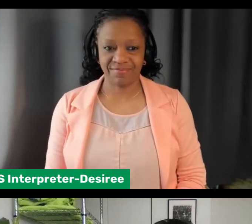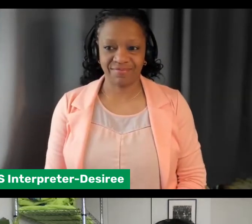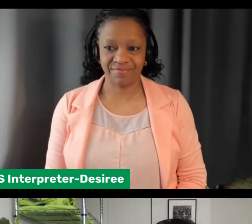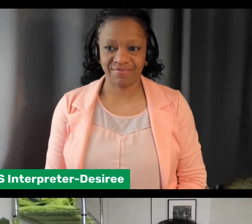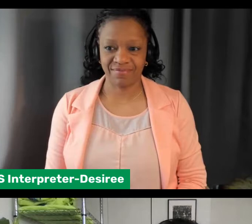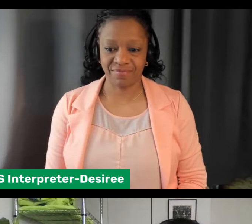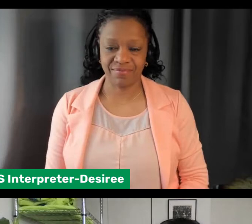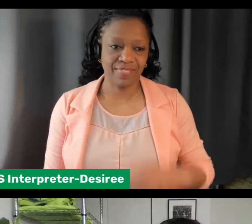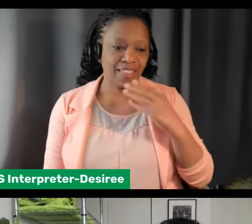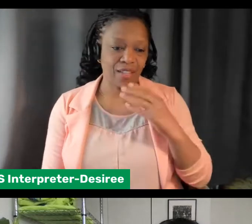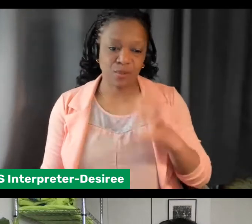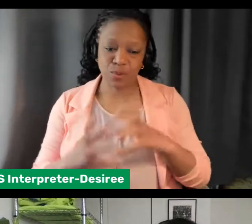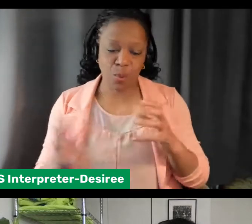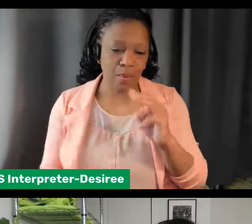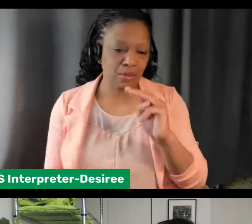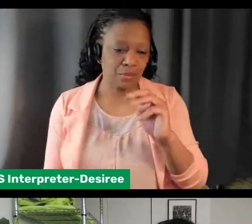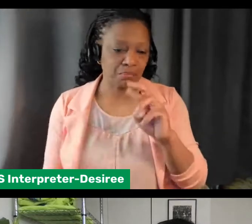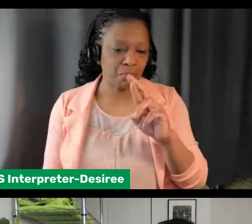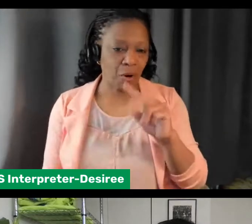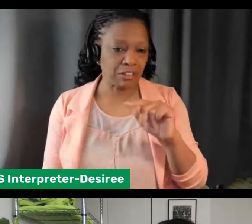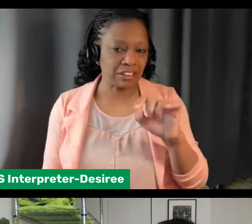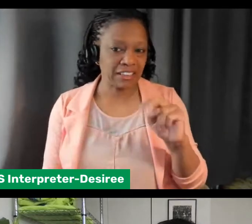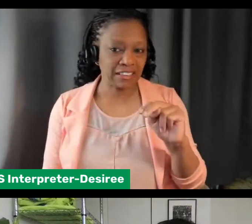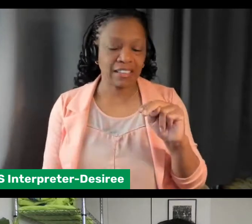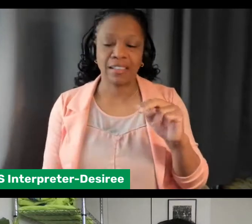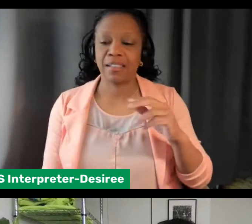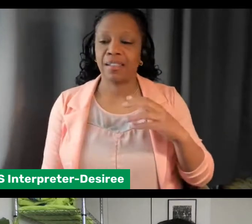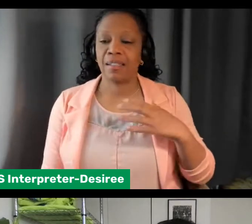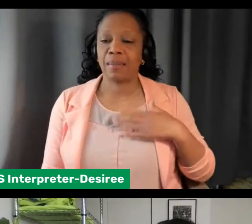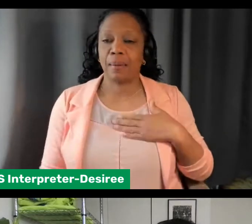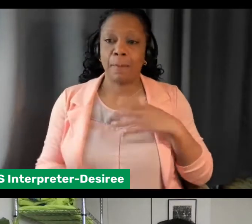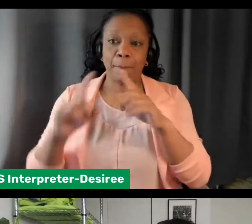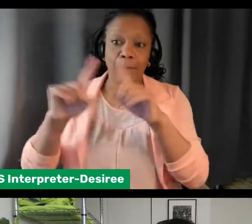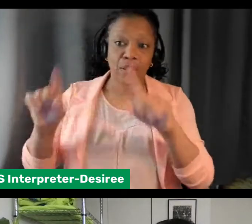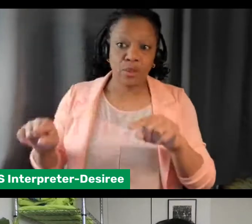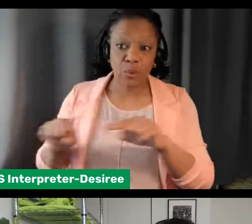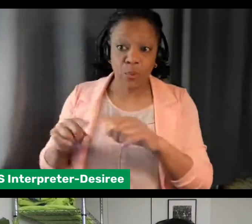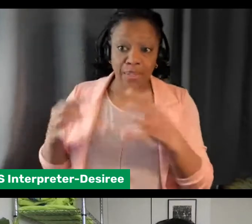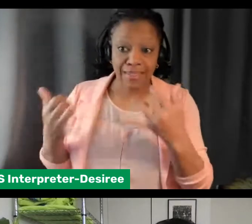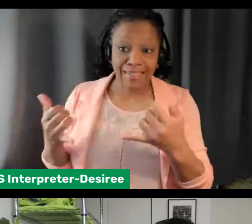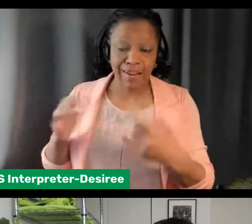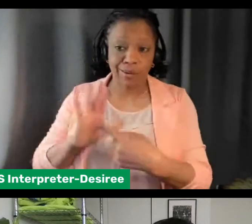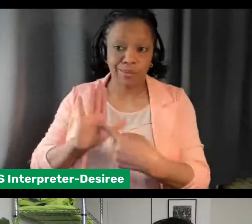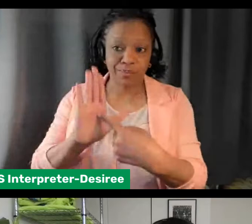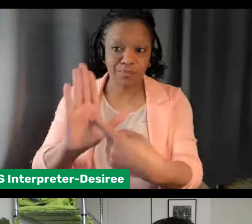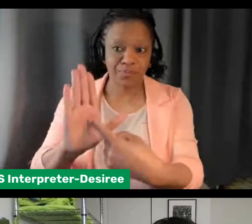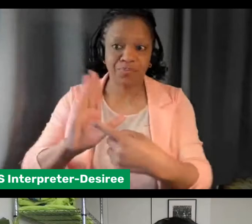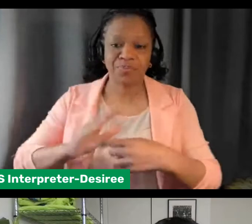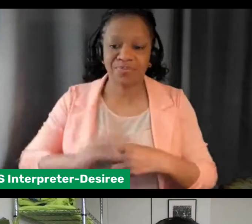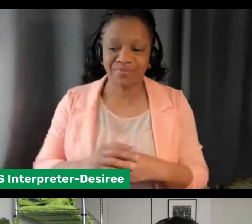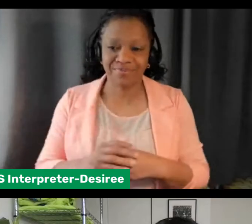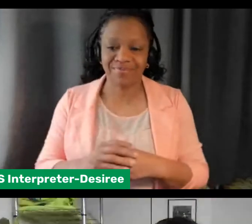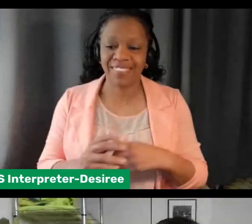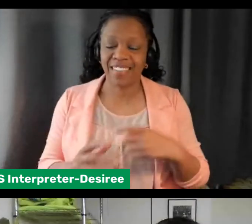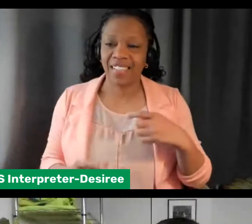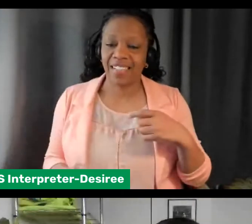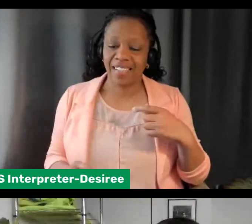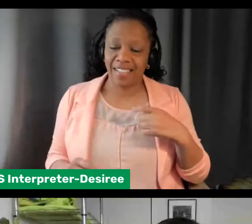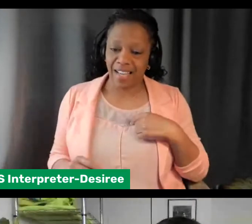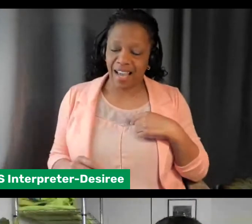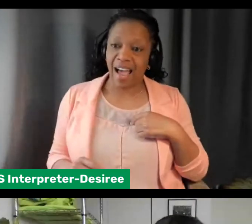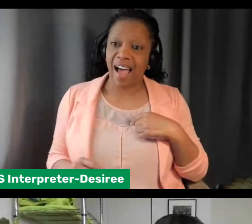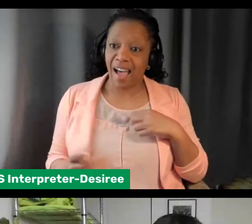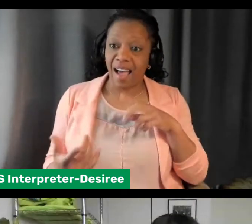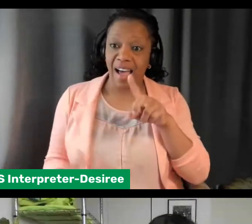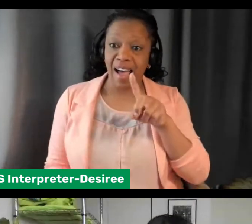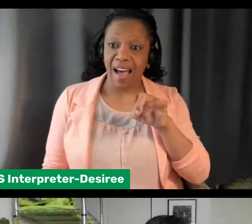Thank you so much, Martin. I'm going to share my screen again here. I did want to